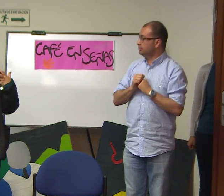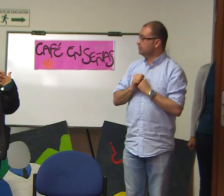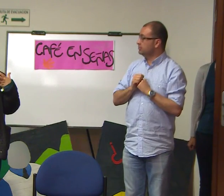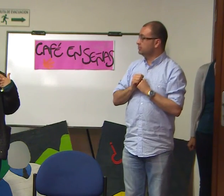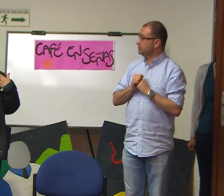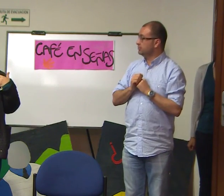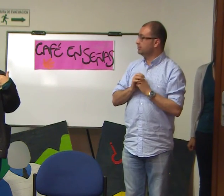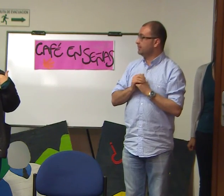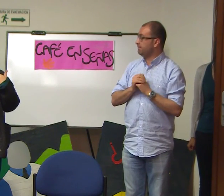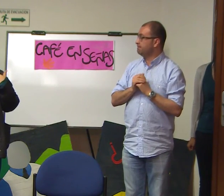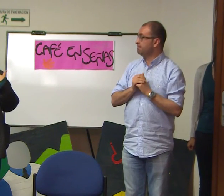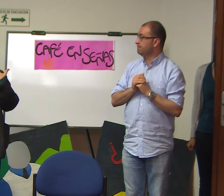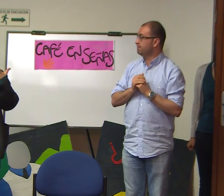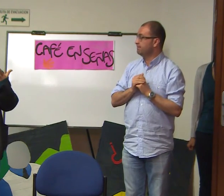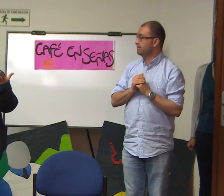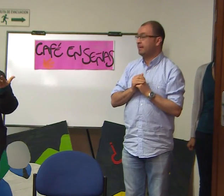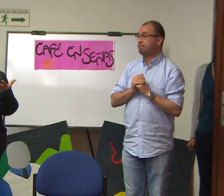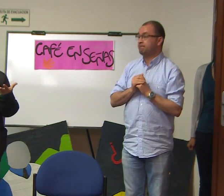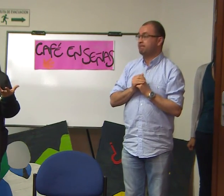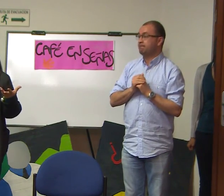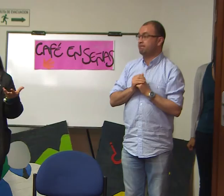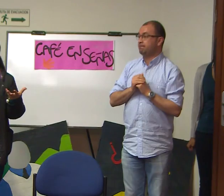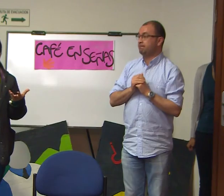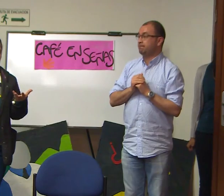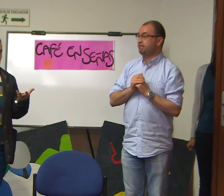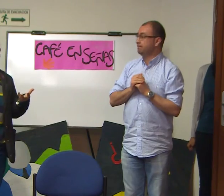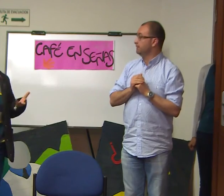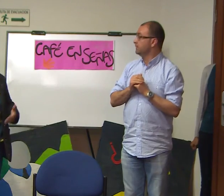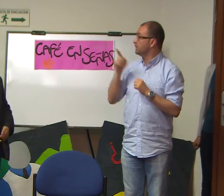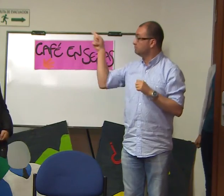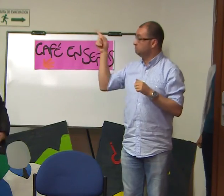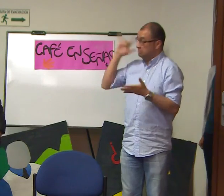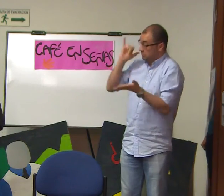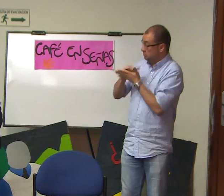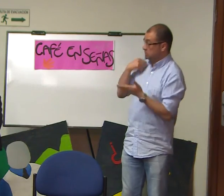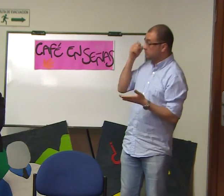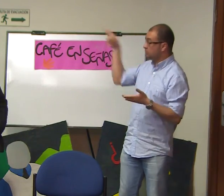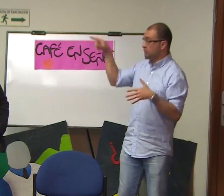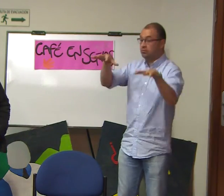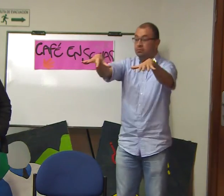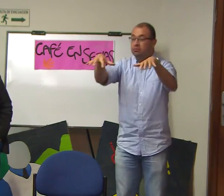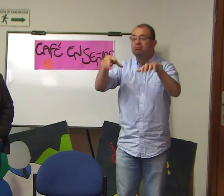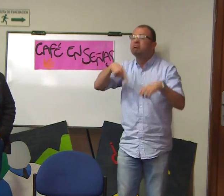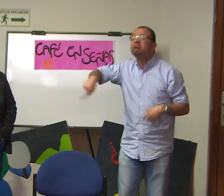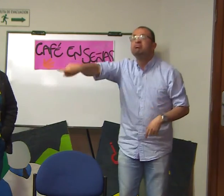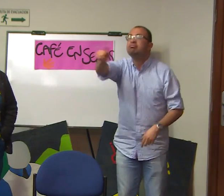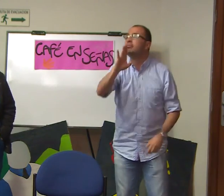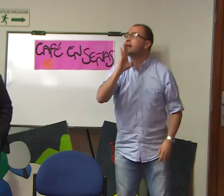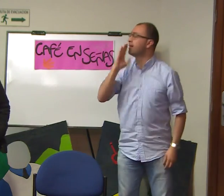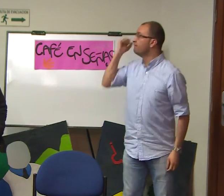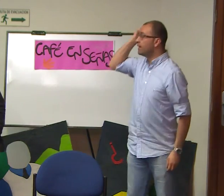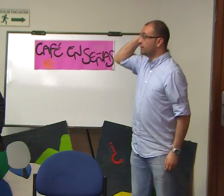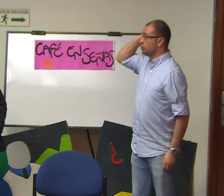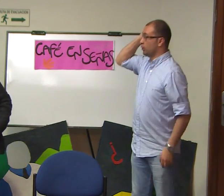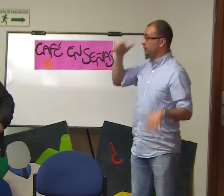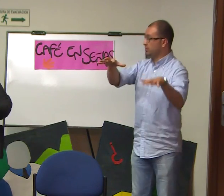siento es que es un pretexto lo que ella está utilizando. Yo lo interpreto así, porque los que están